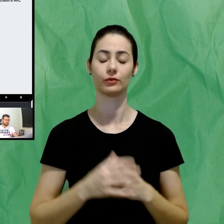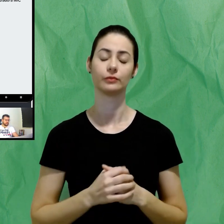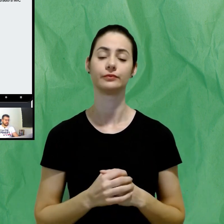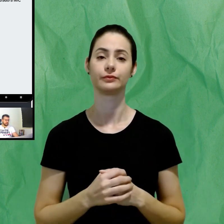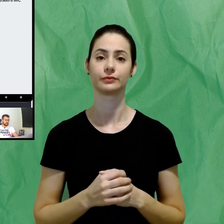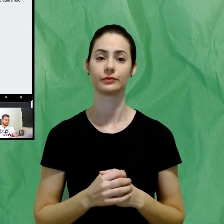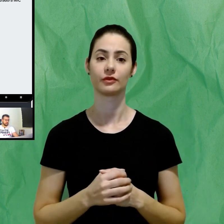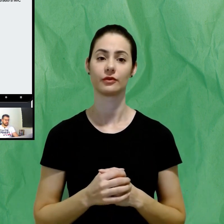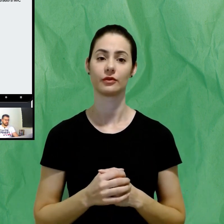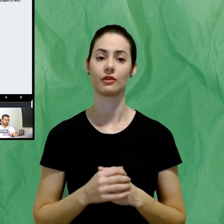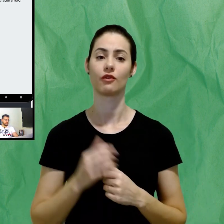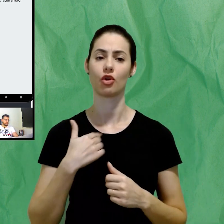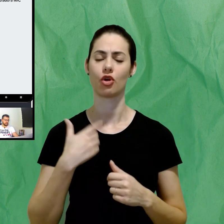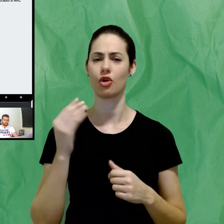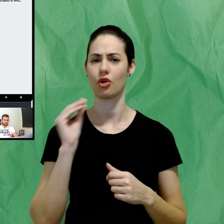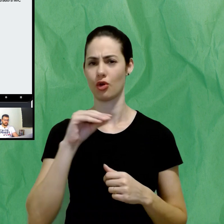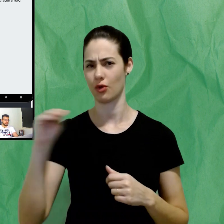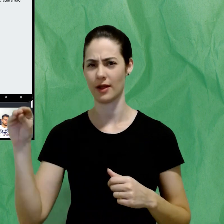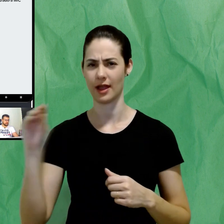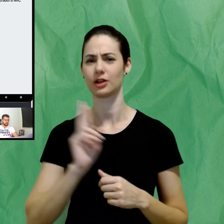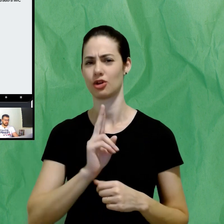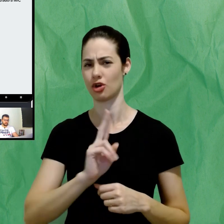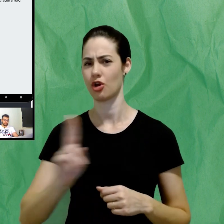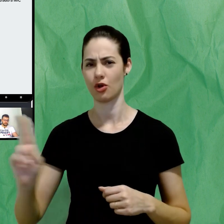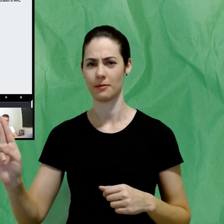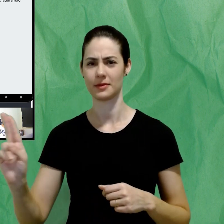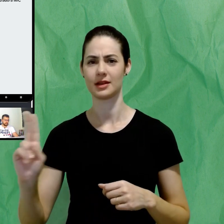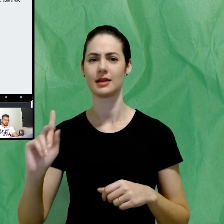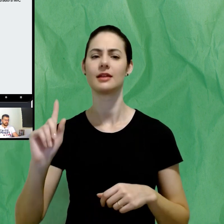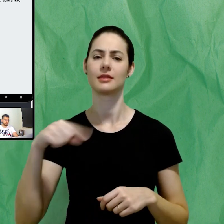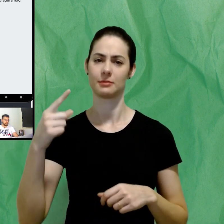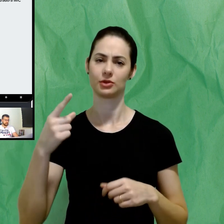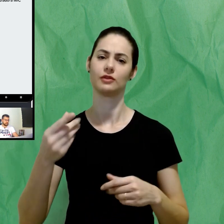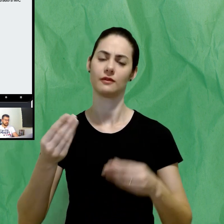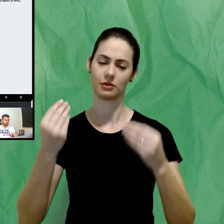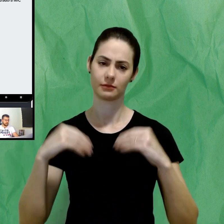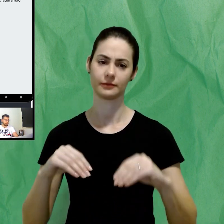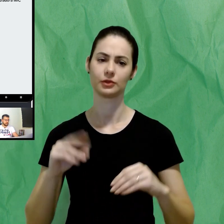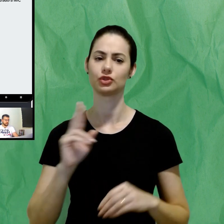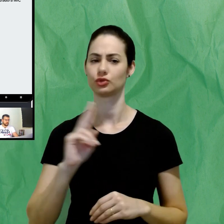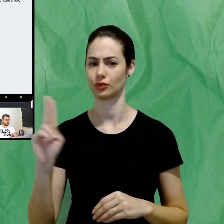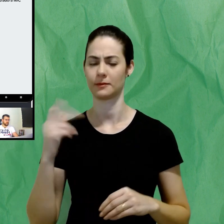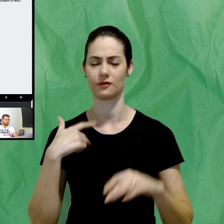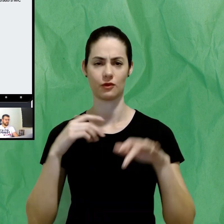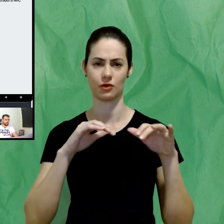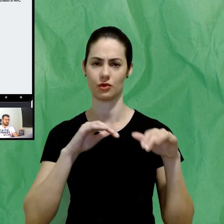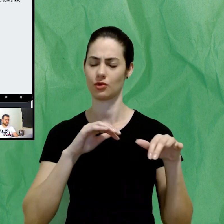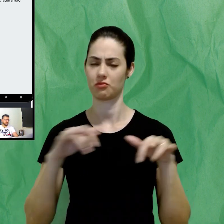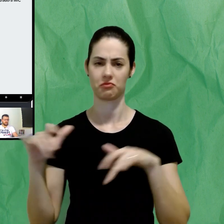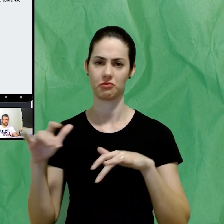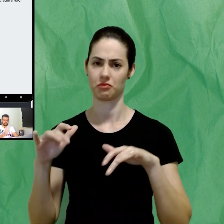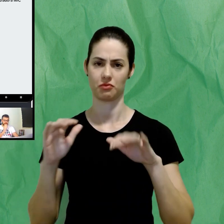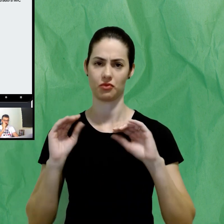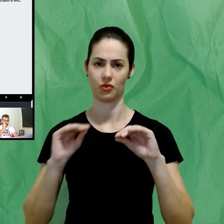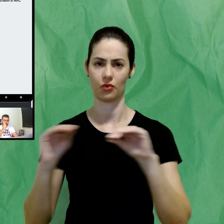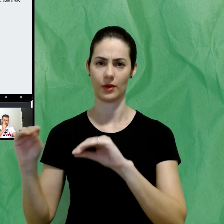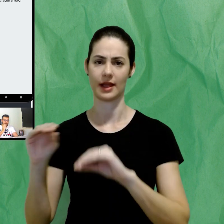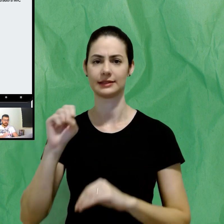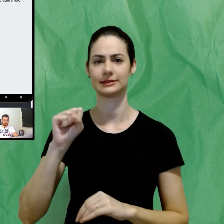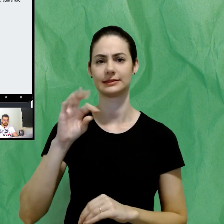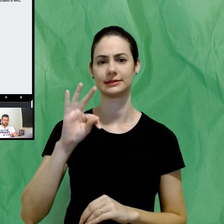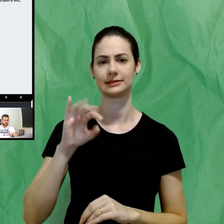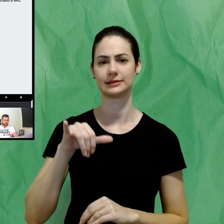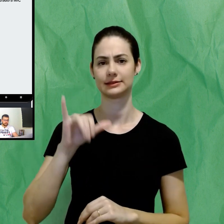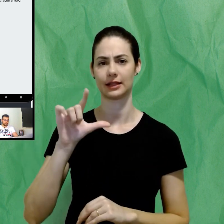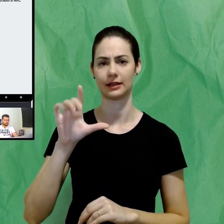criando aqui o nome dos estilos, depois a gente passa ele lá embaixo no Style Sheet. Então eu vou criar aqui um estilo, e